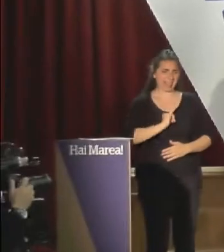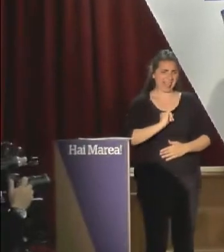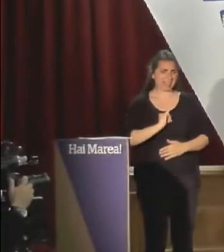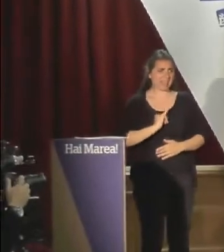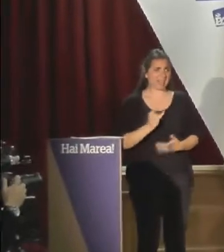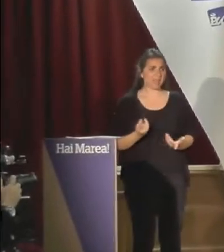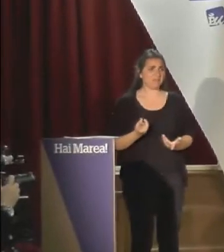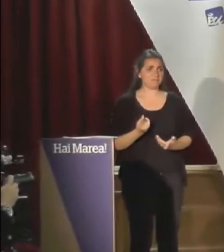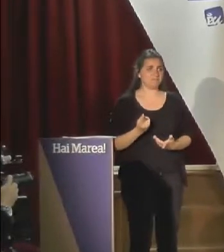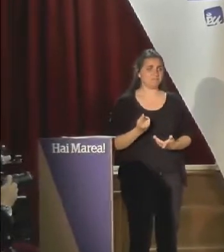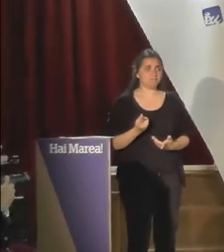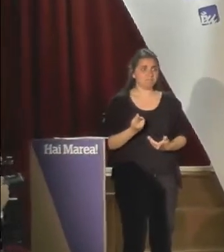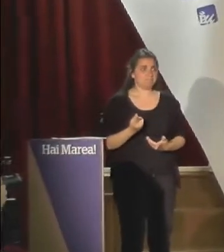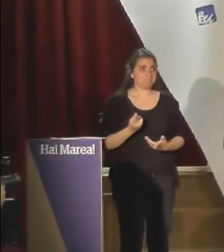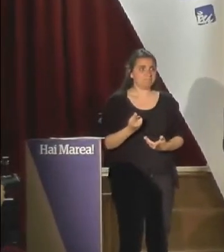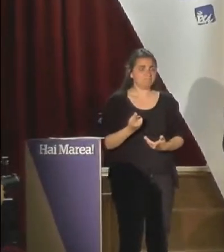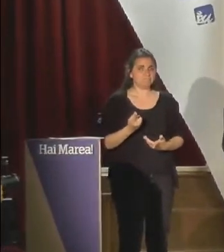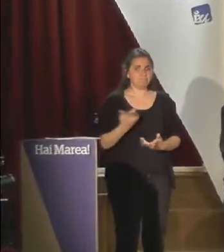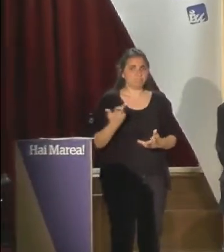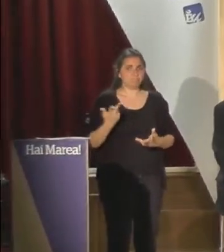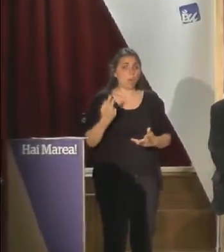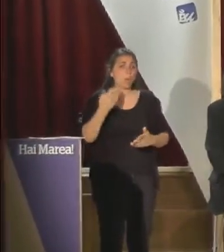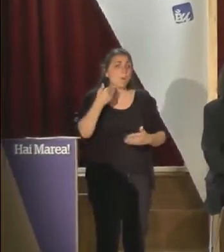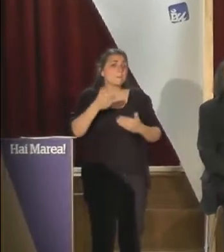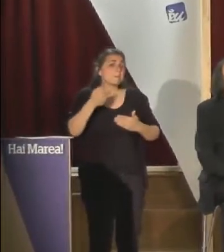menos que finais do século XV.